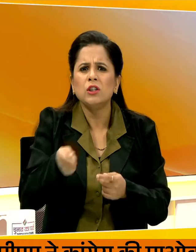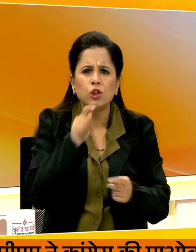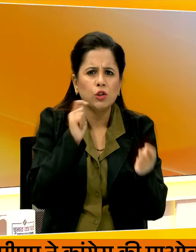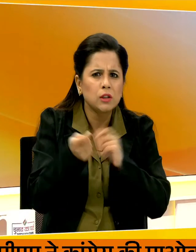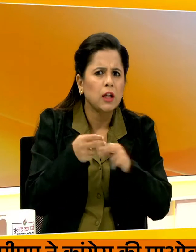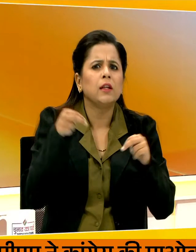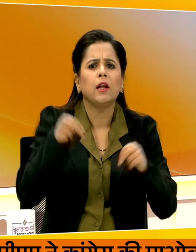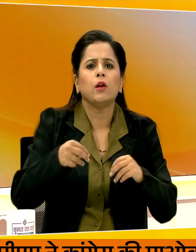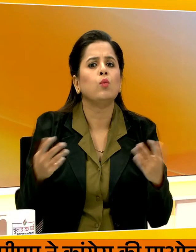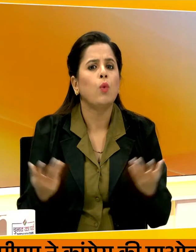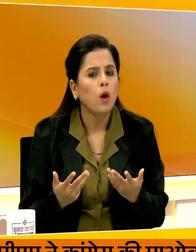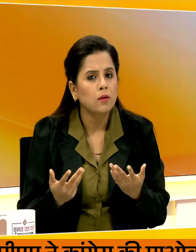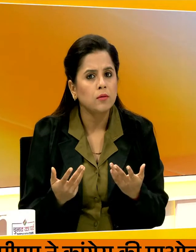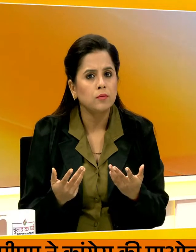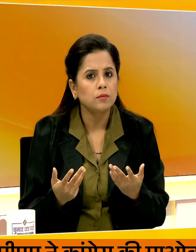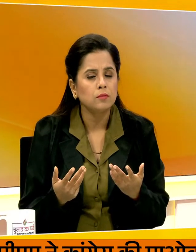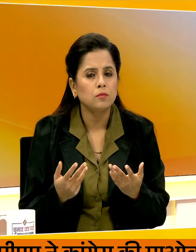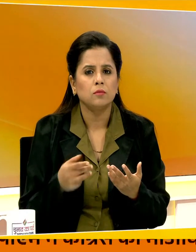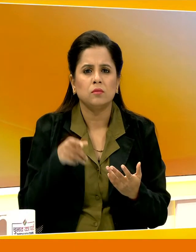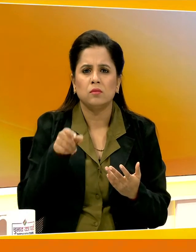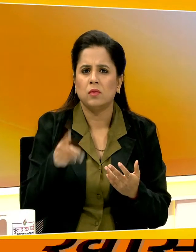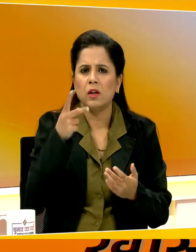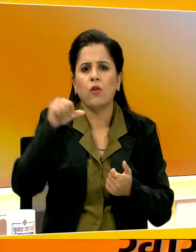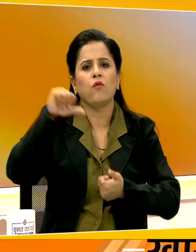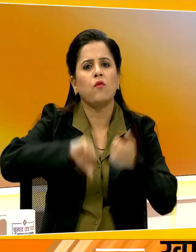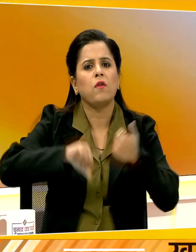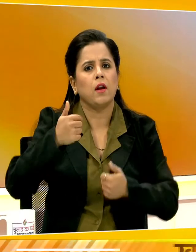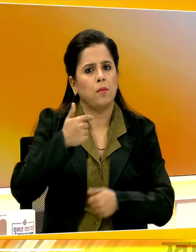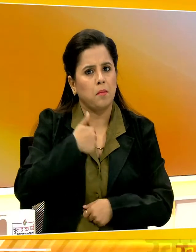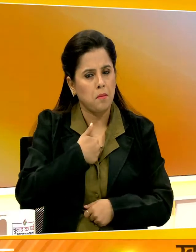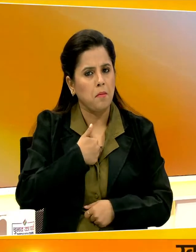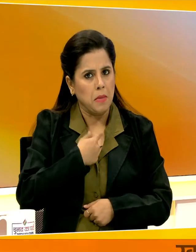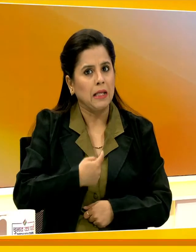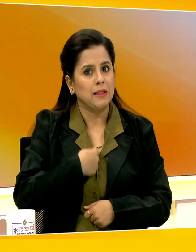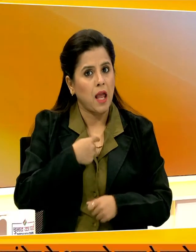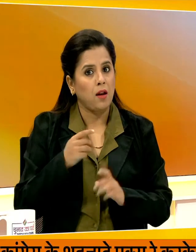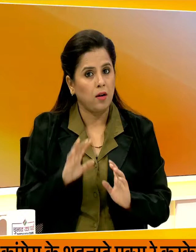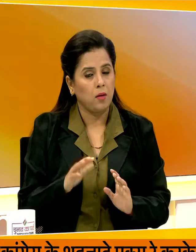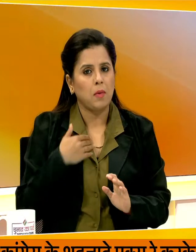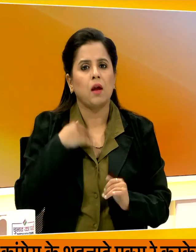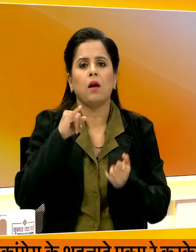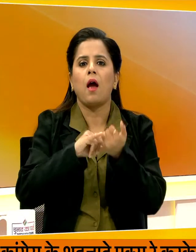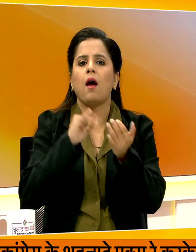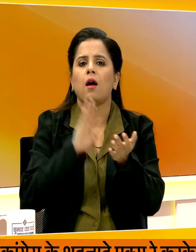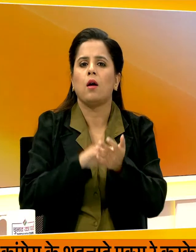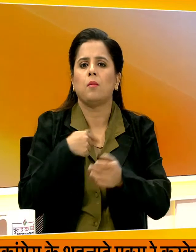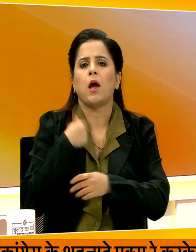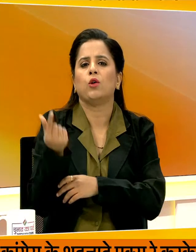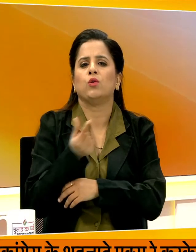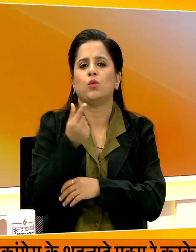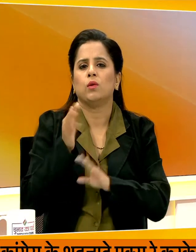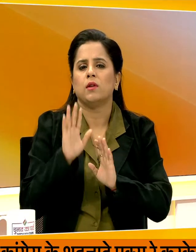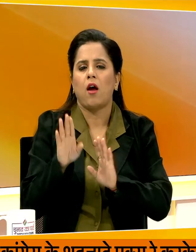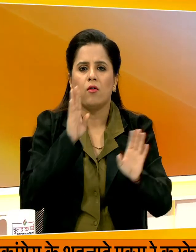गुंजाइश क्या है, ऐसी फीडबैक के लिए मैंने सोशल मीडिया का उपयोग किया